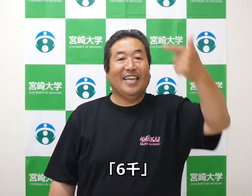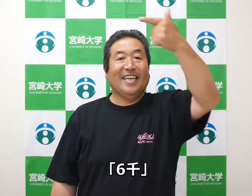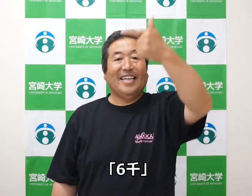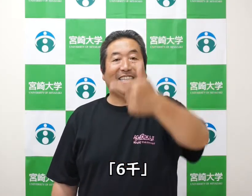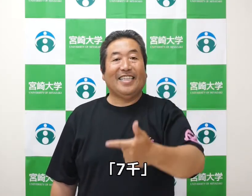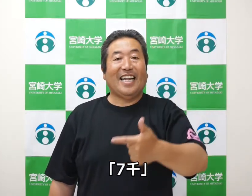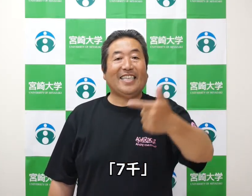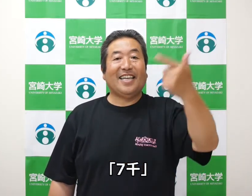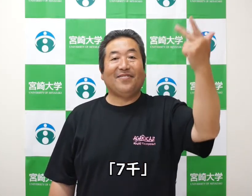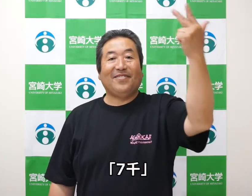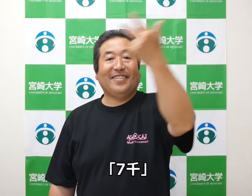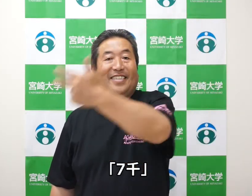7000、